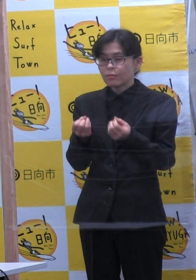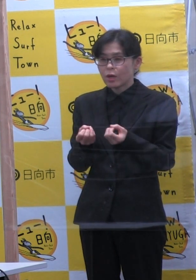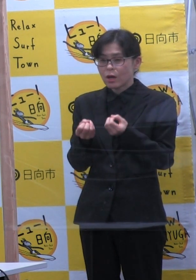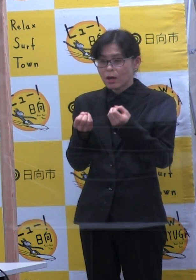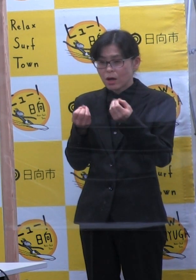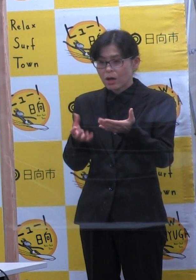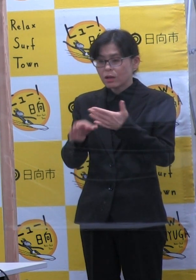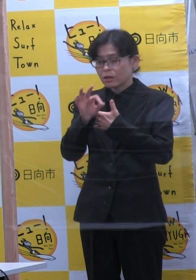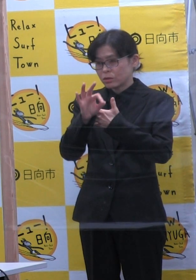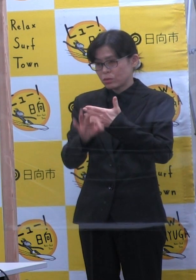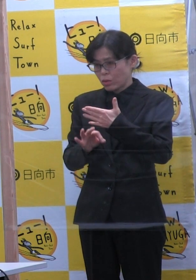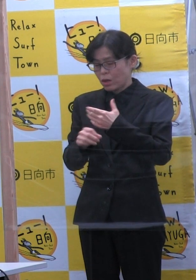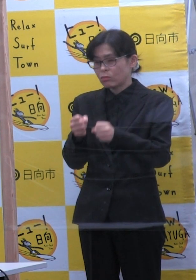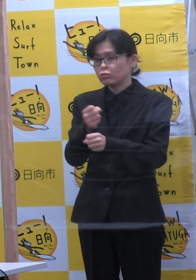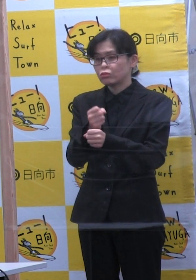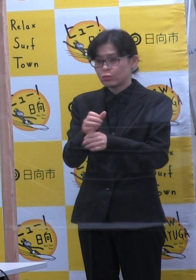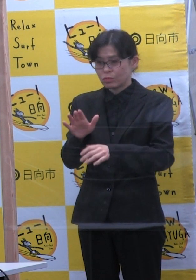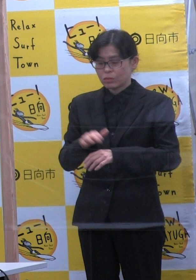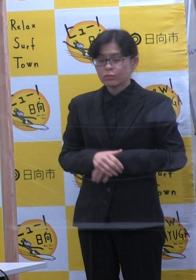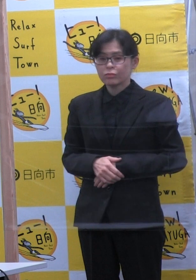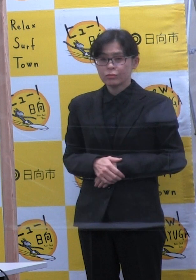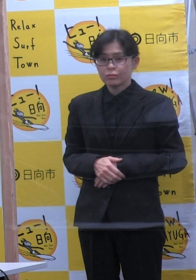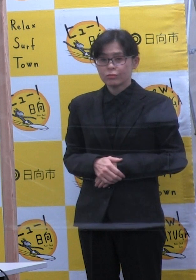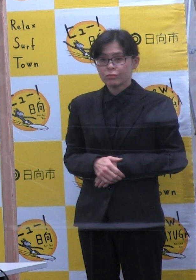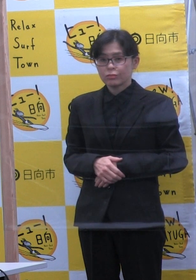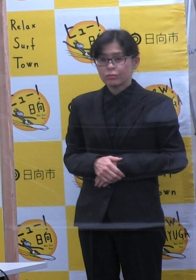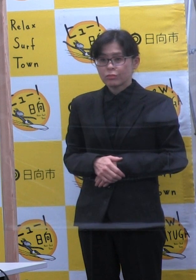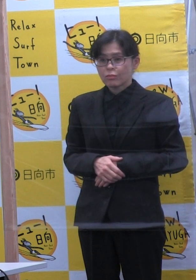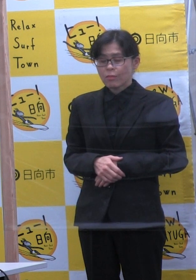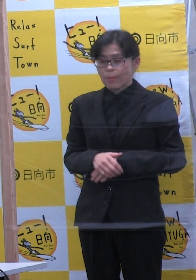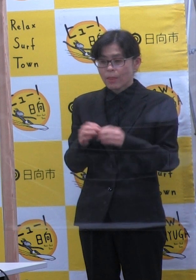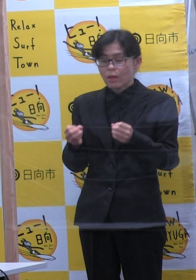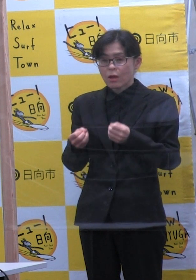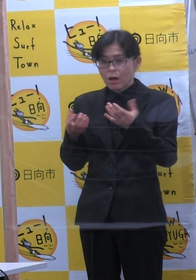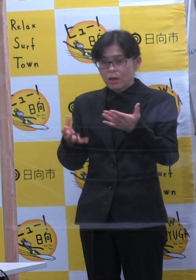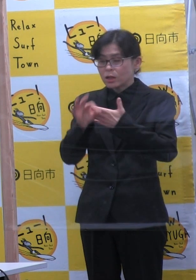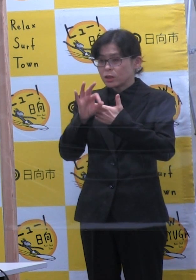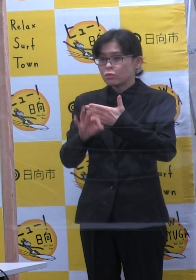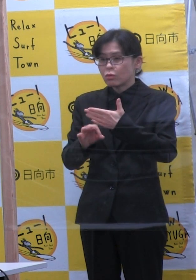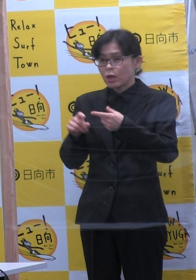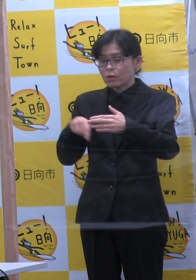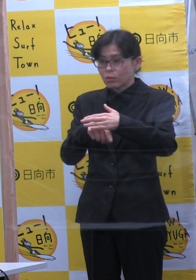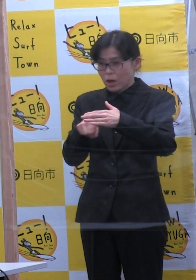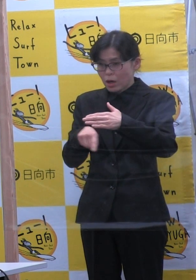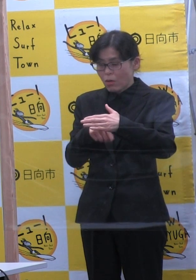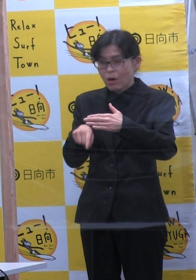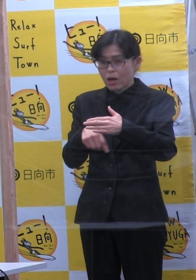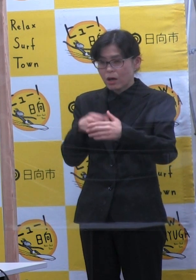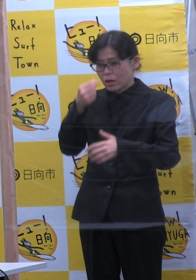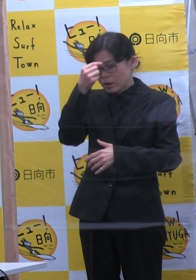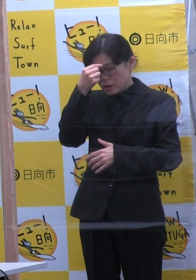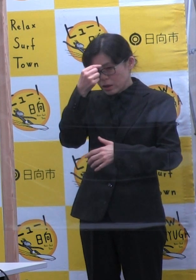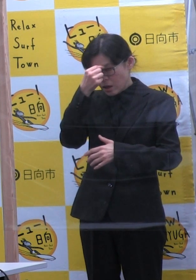に制定するものであります。新たな条例では